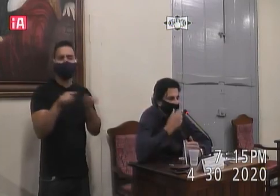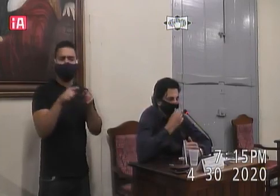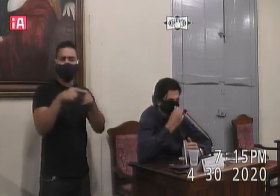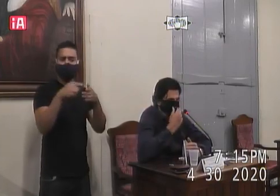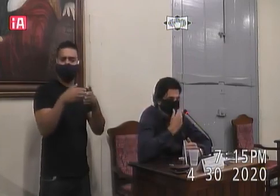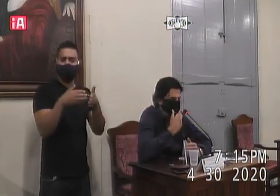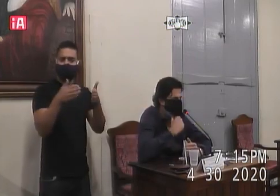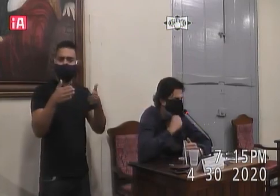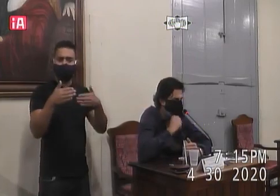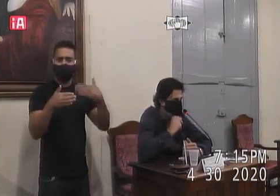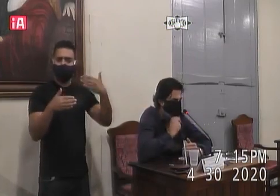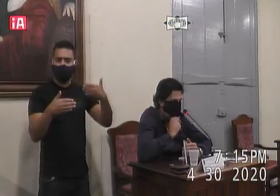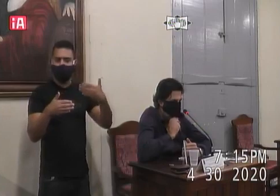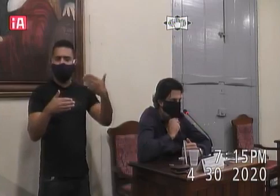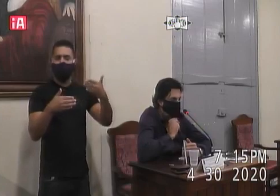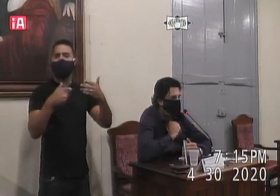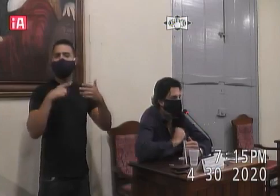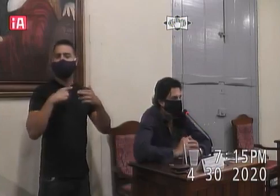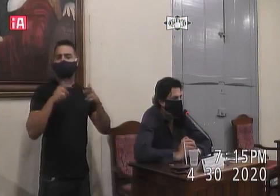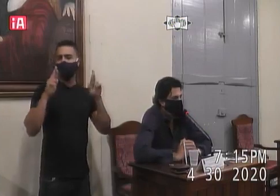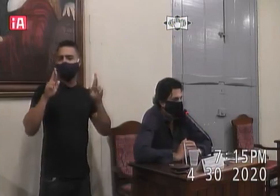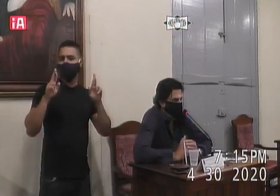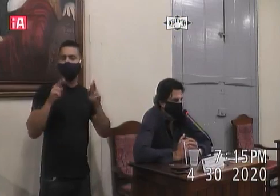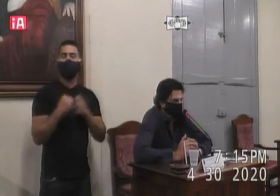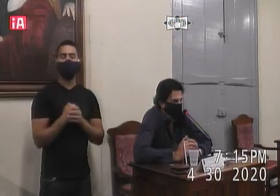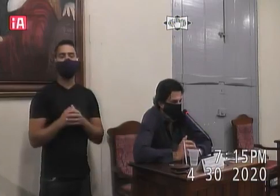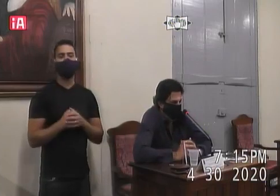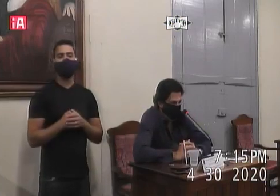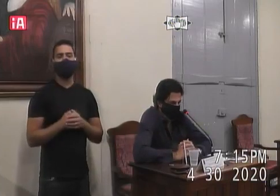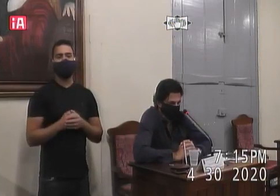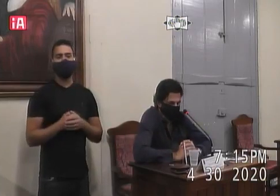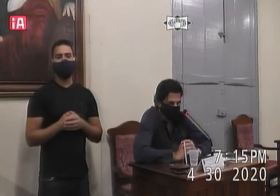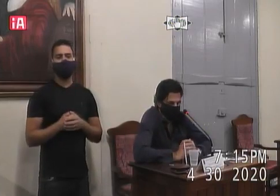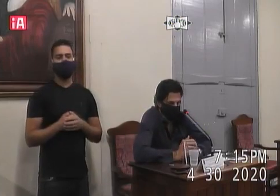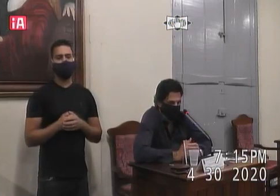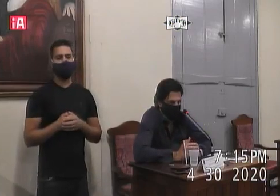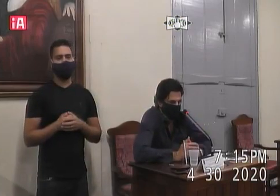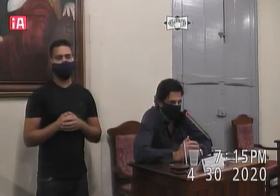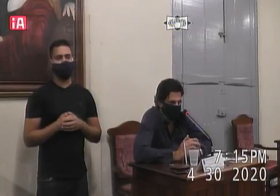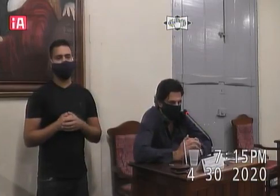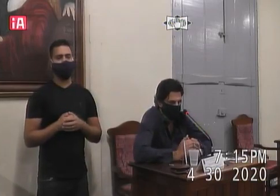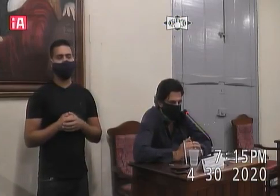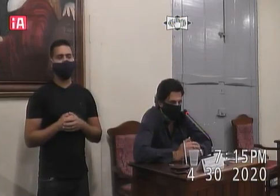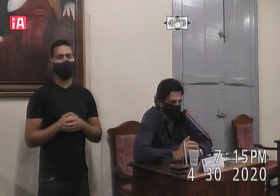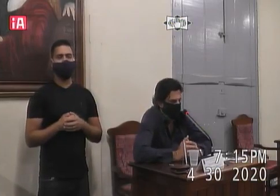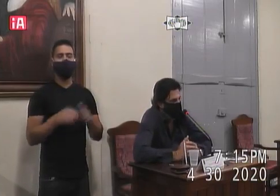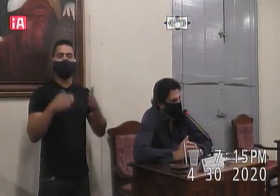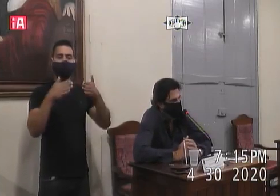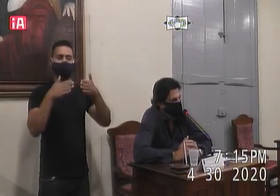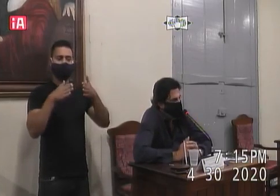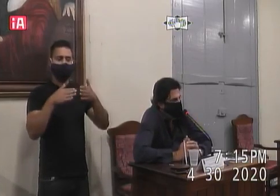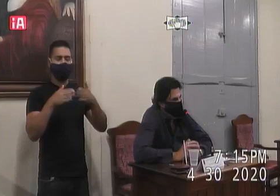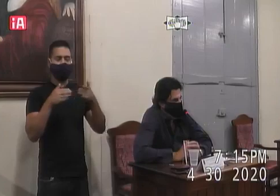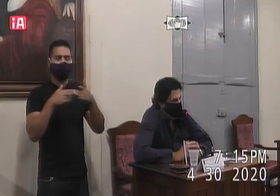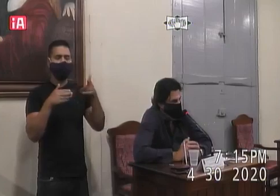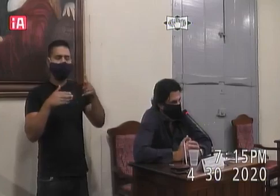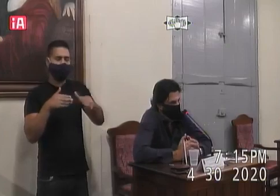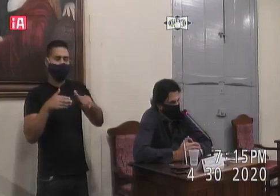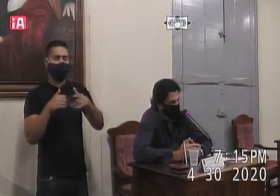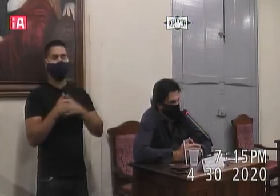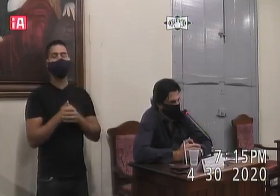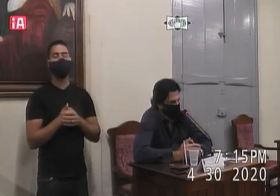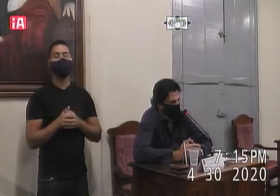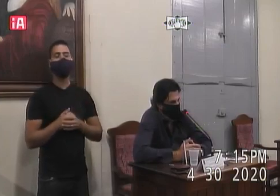de uma maneira responsável. Então, a gente vem aí pedir